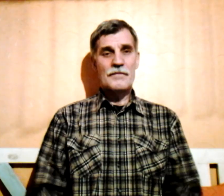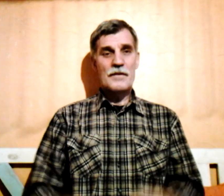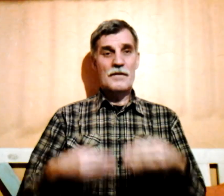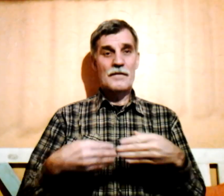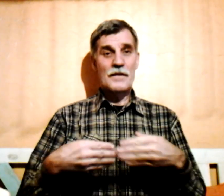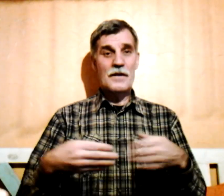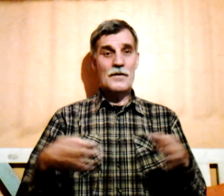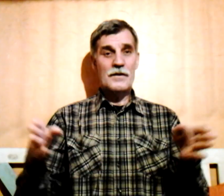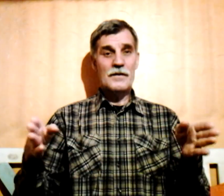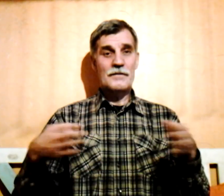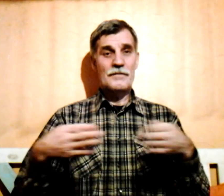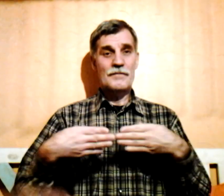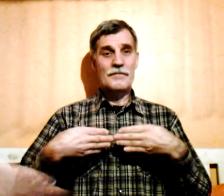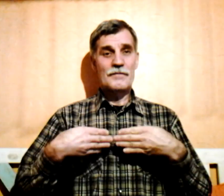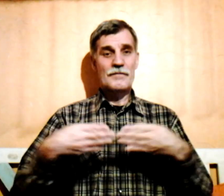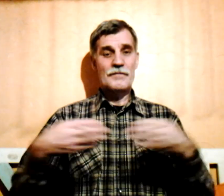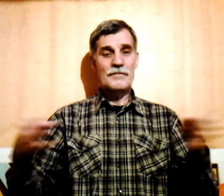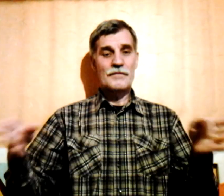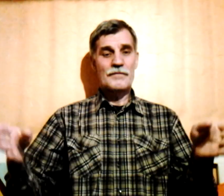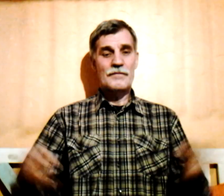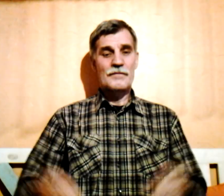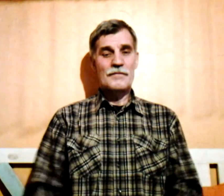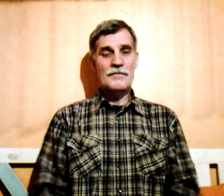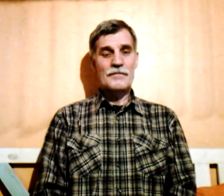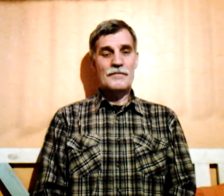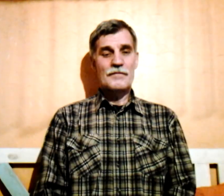Fence. Забор. Забор.